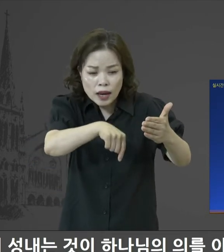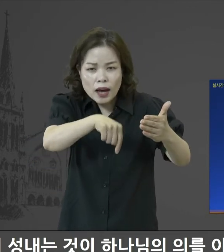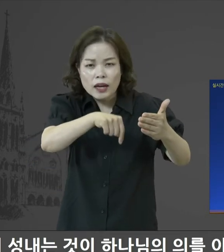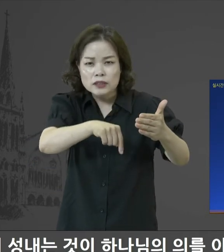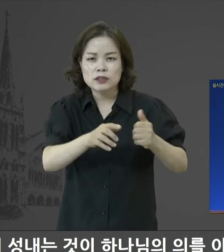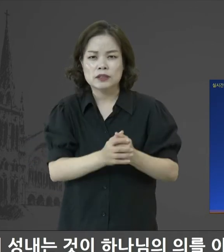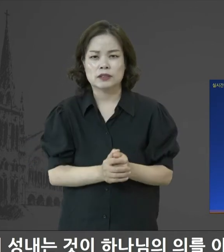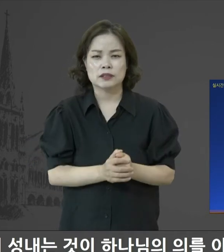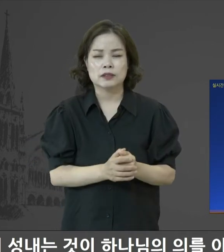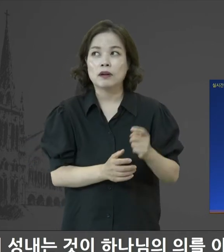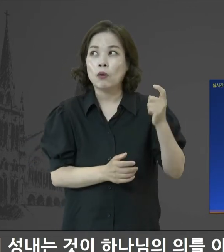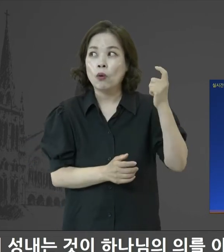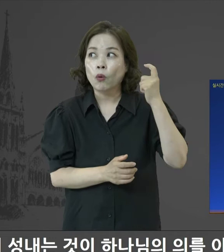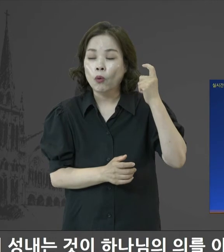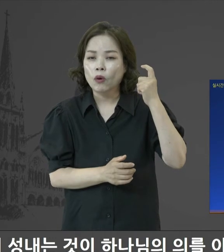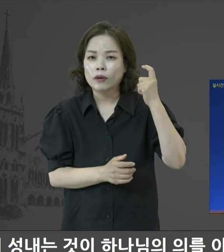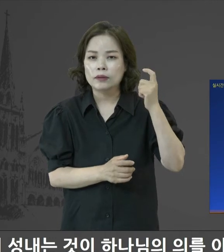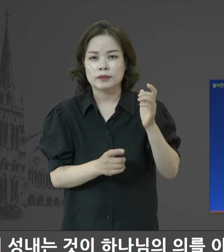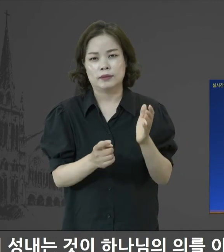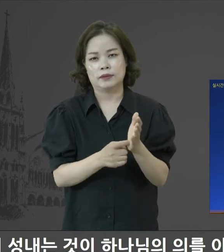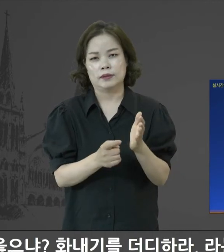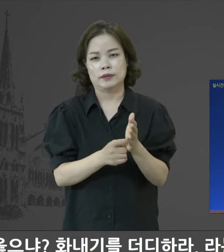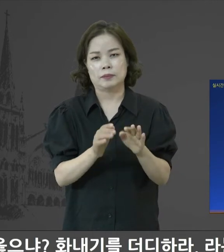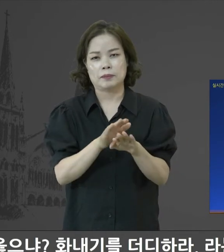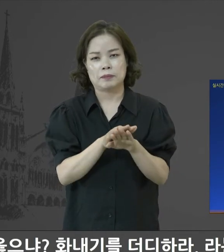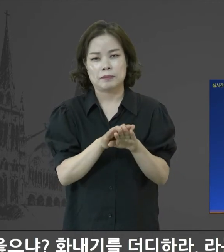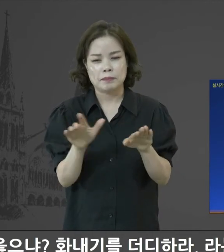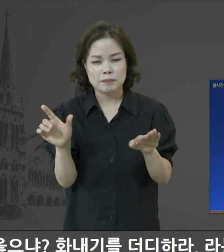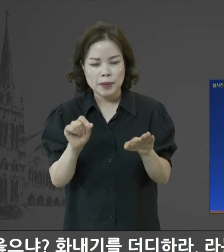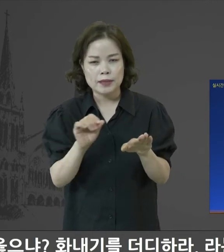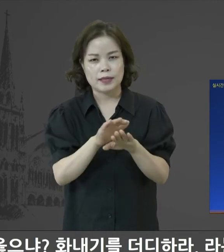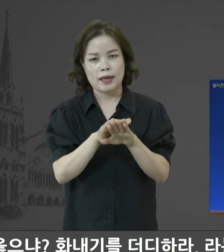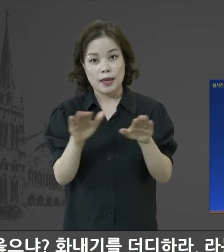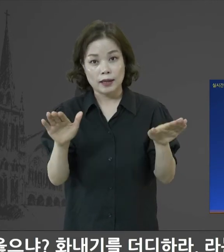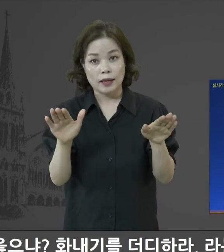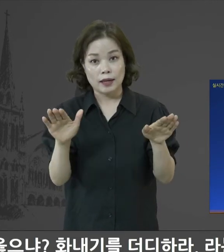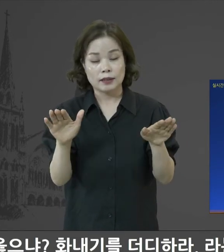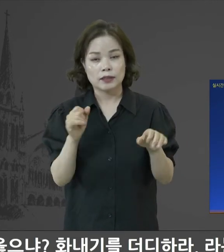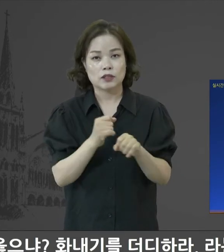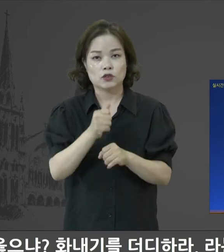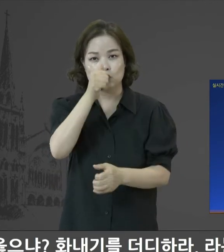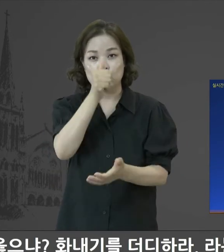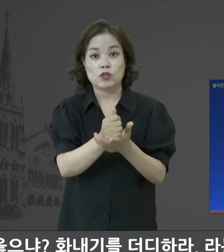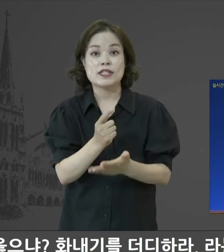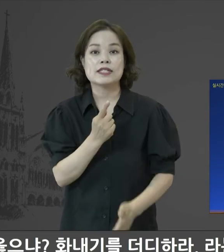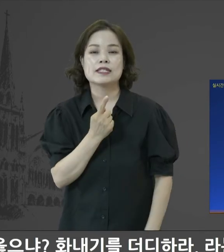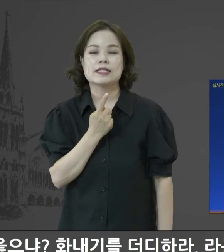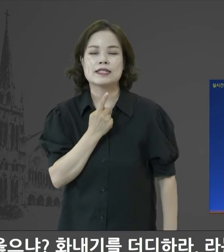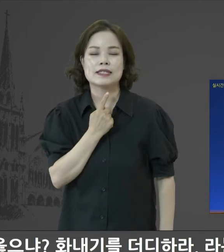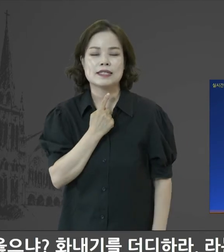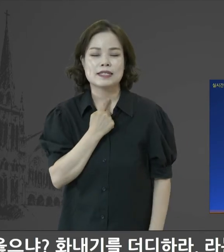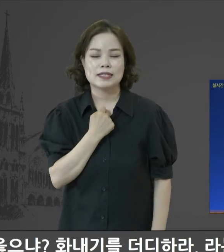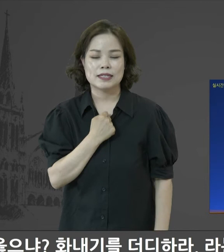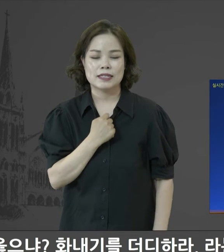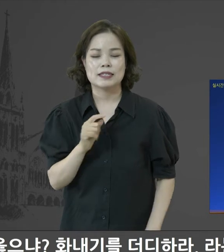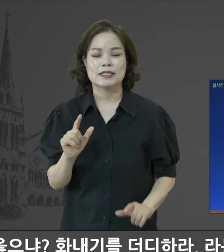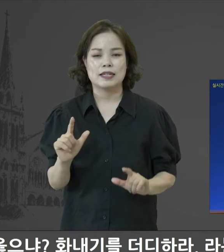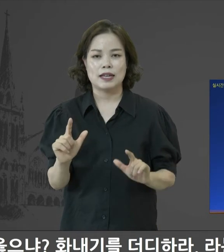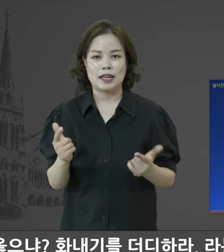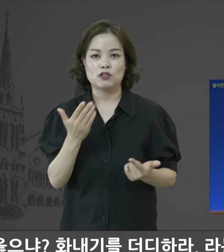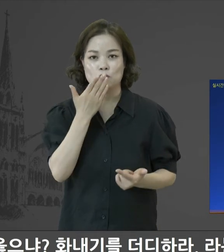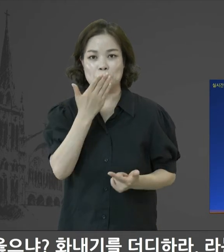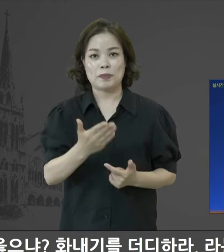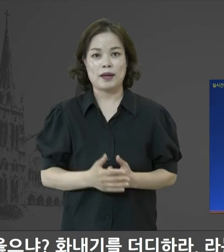속에 들려져서 응급처치가 일어날 수 있어야 죄를 짓지 않는다고 얘기하는 것이죠.